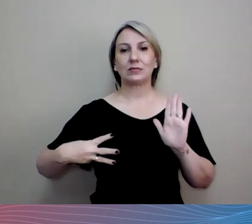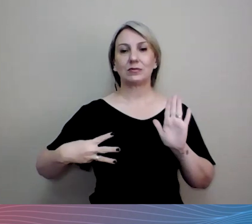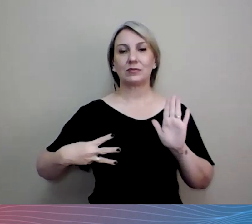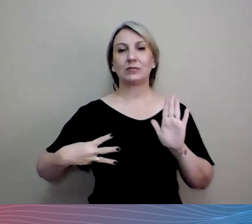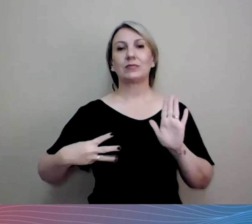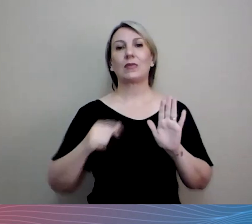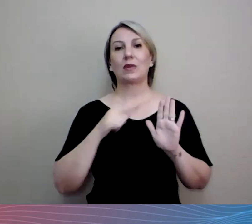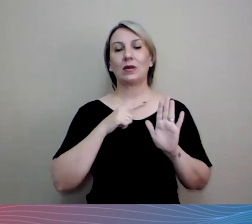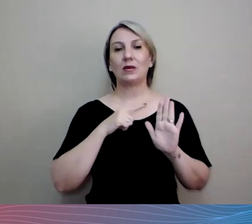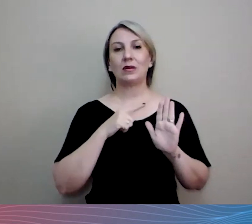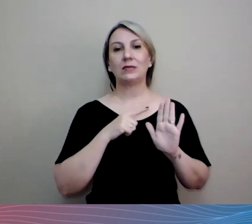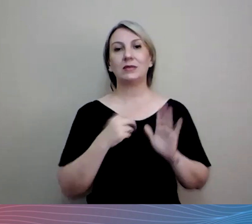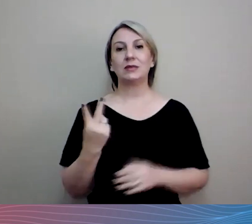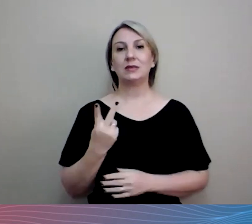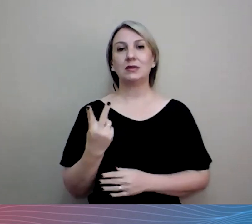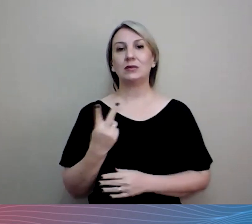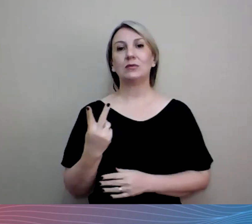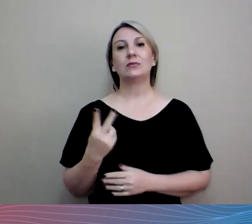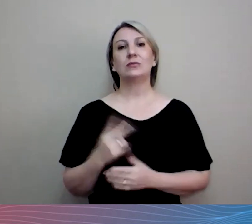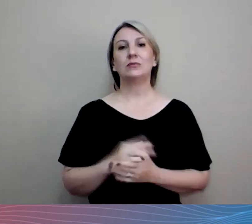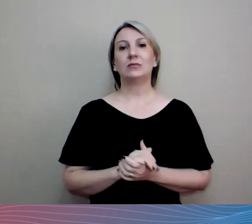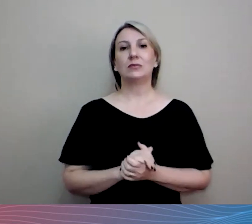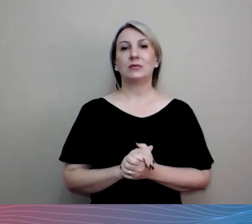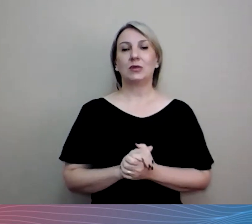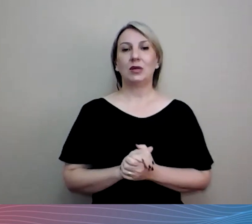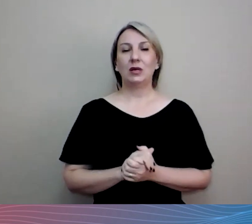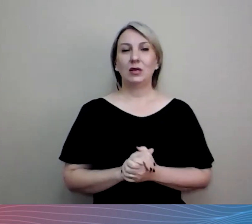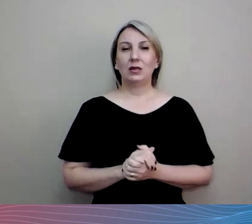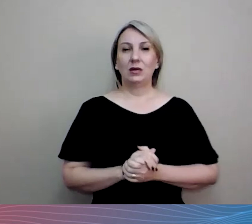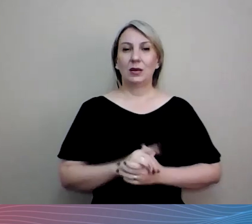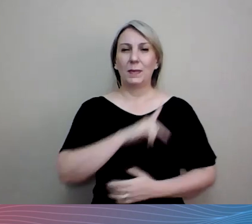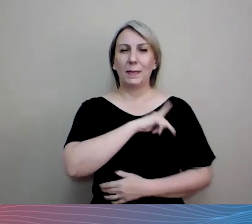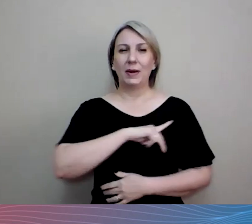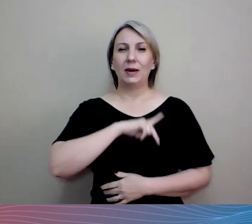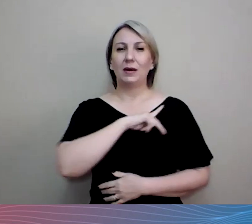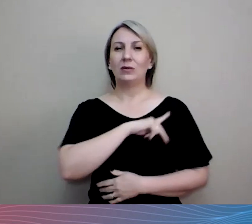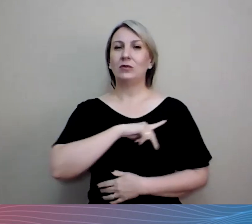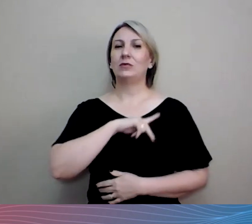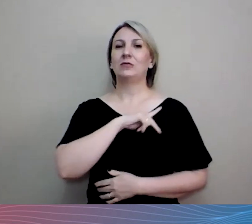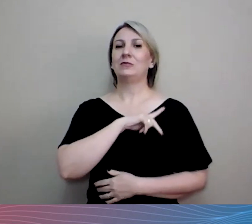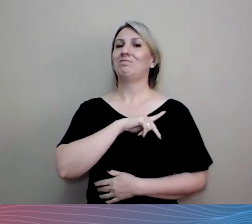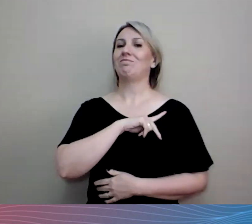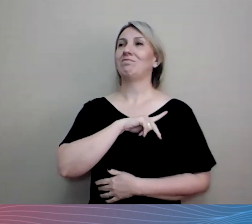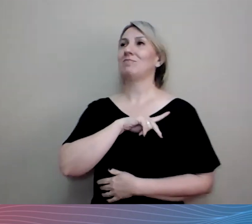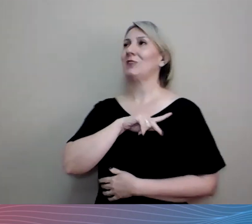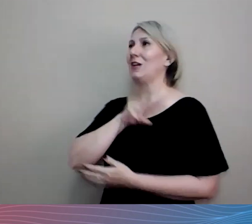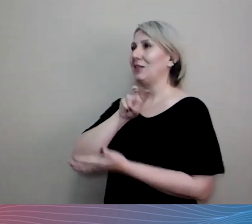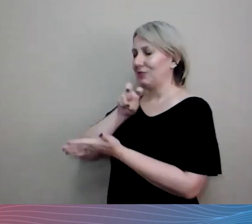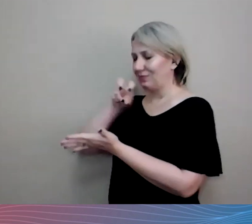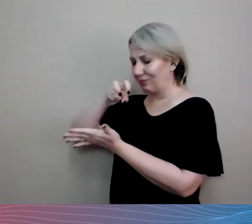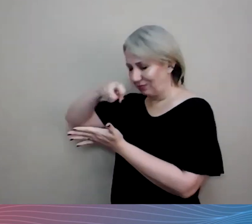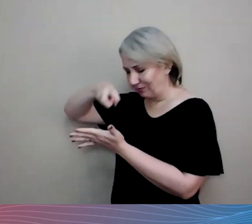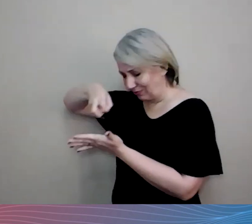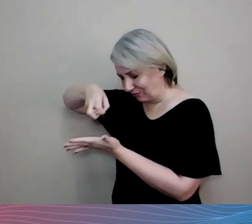Paulo novamente, ele se põe de joelhos diante do Pai, no versículo 14, e para quê?